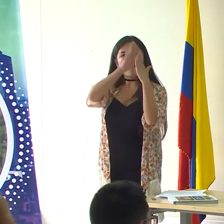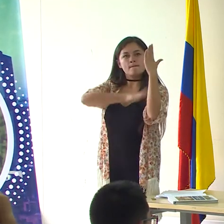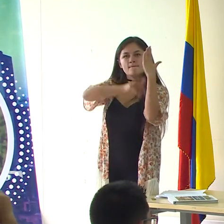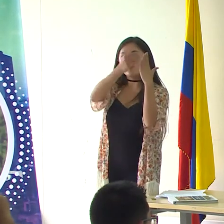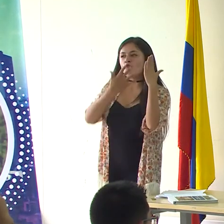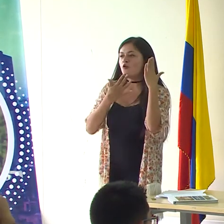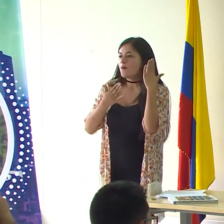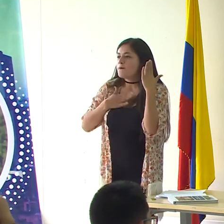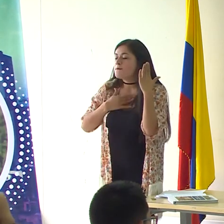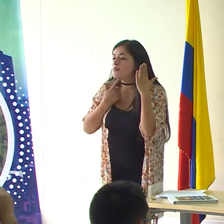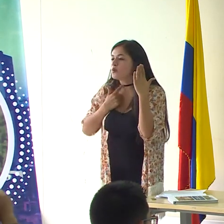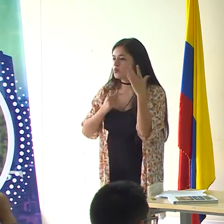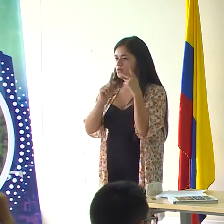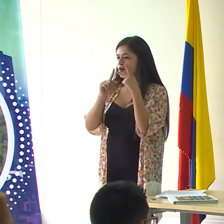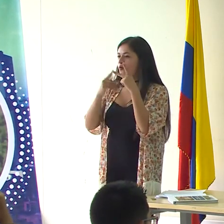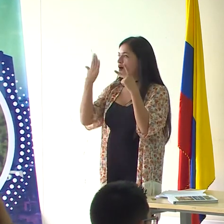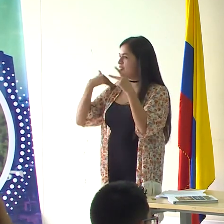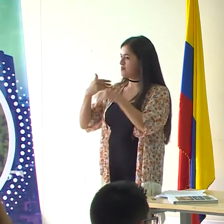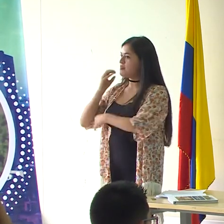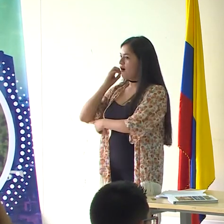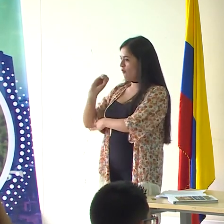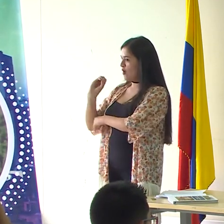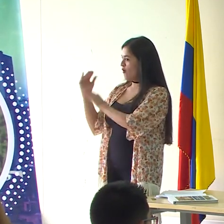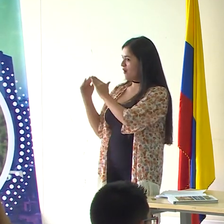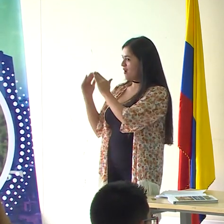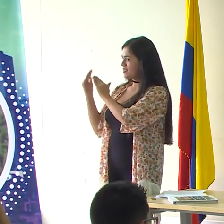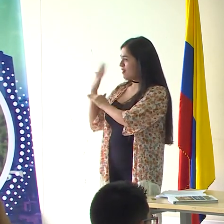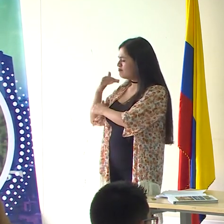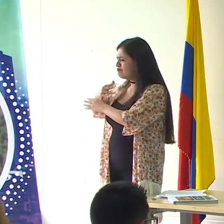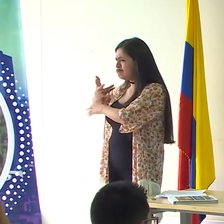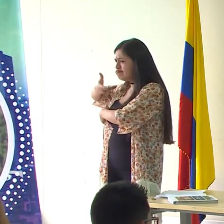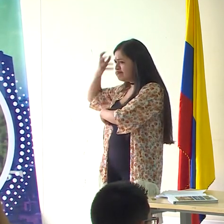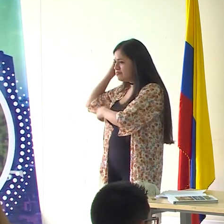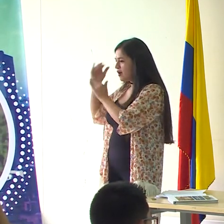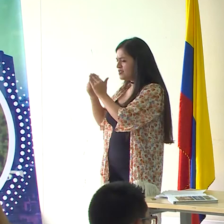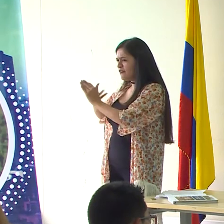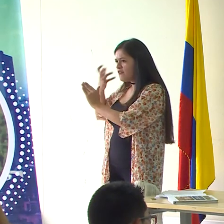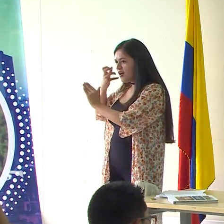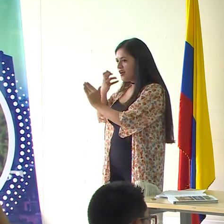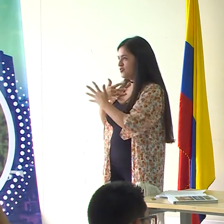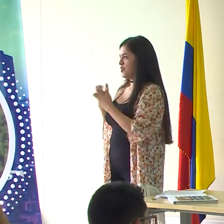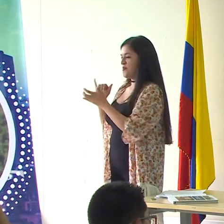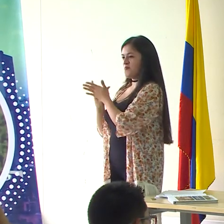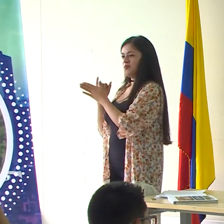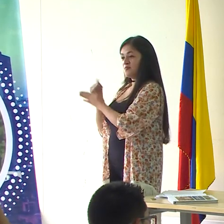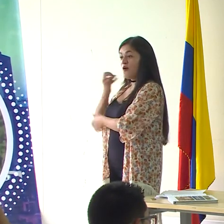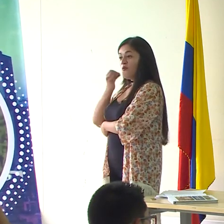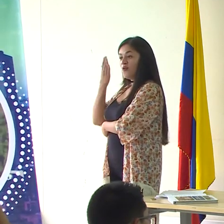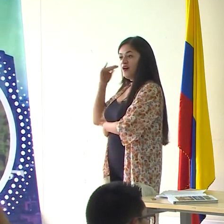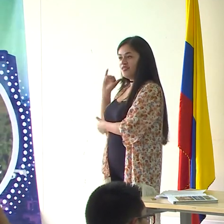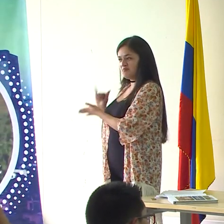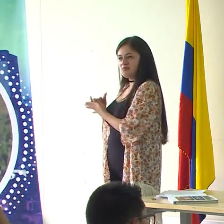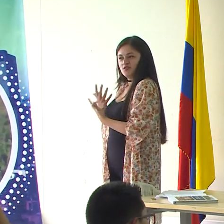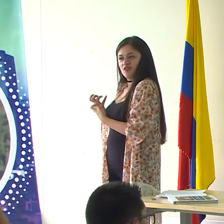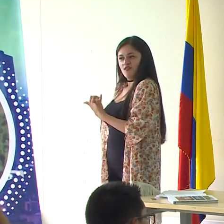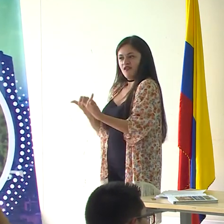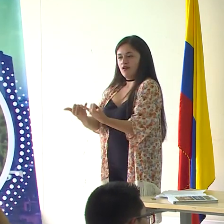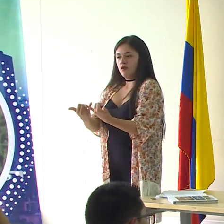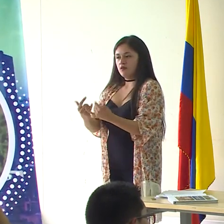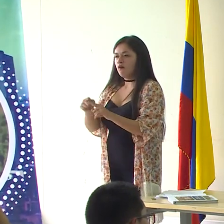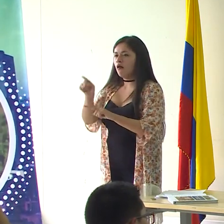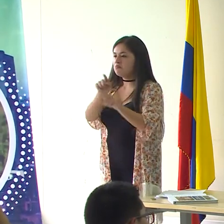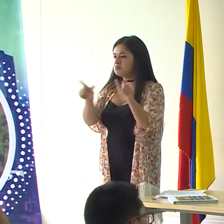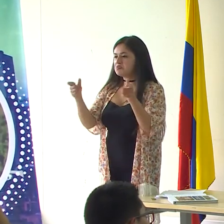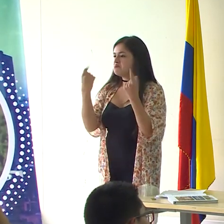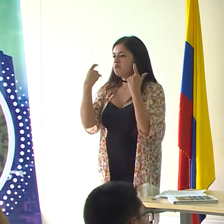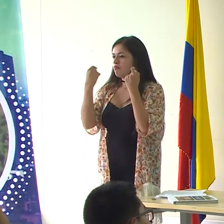conservar la arquitectura que dejó mi abuelo si eso lo han entendido algunas ciudades del mundo algunas contadas